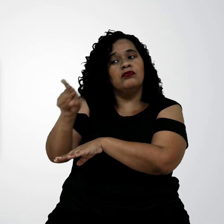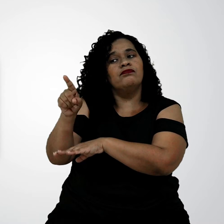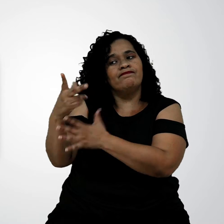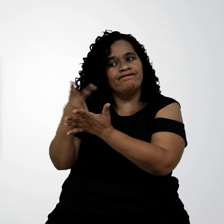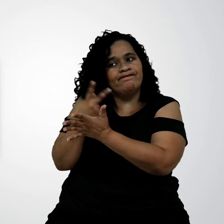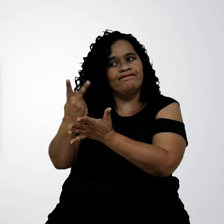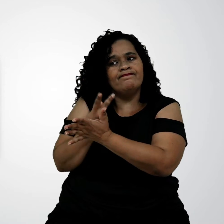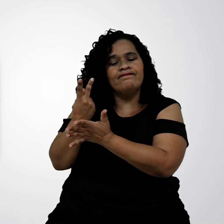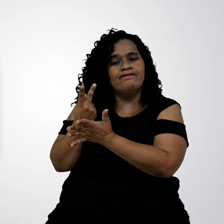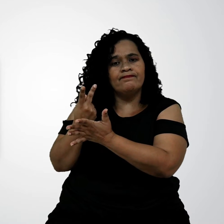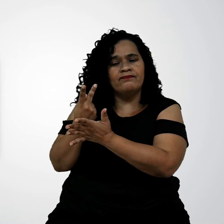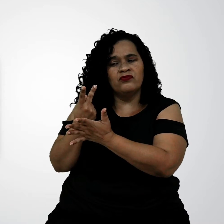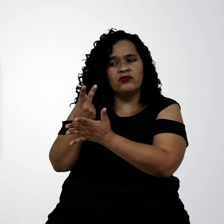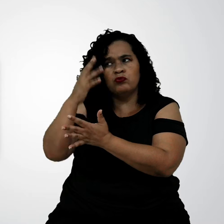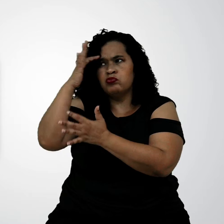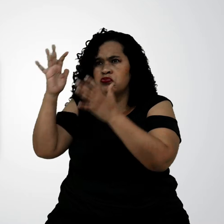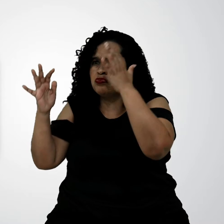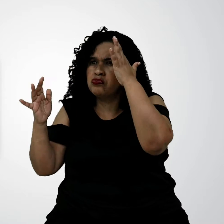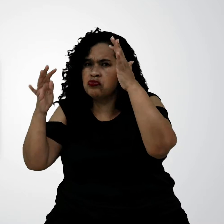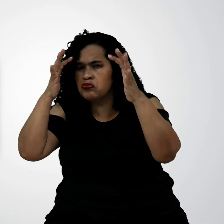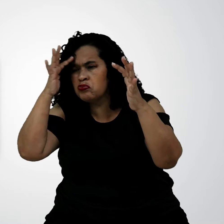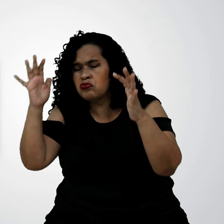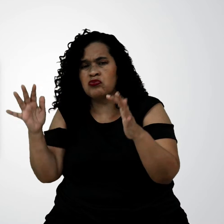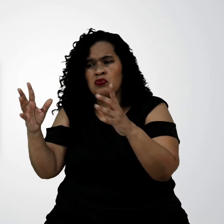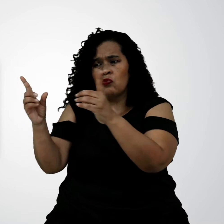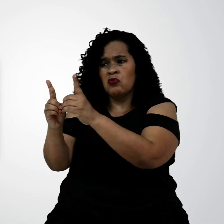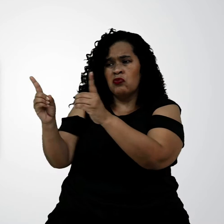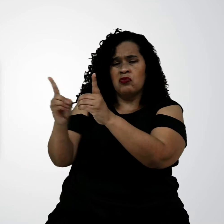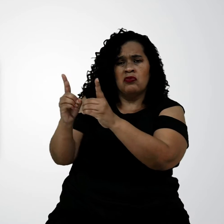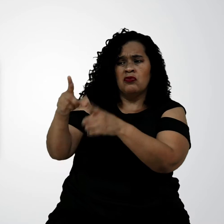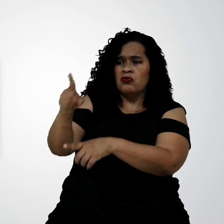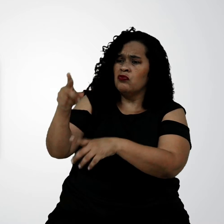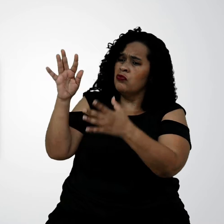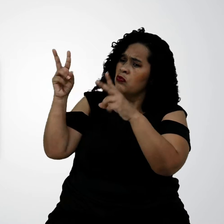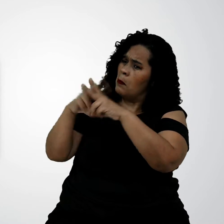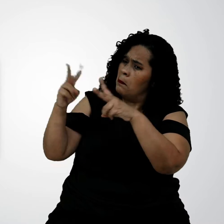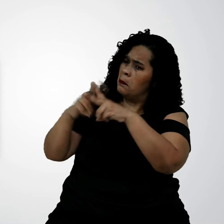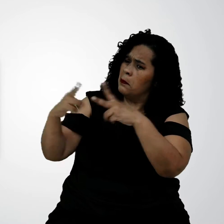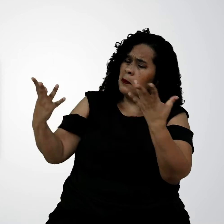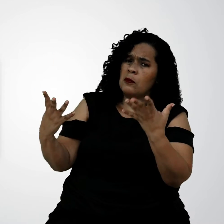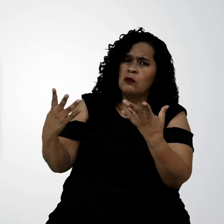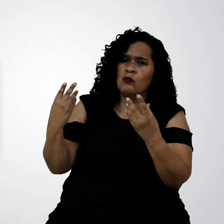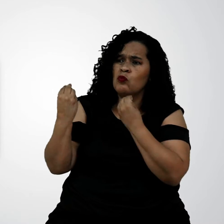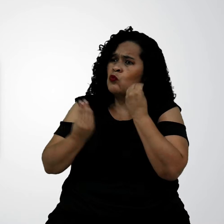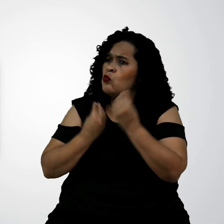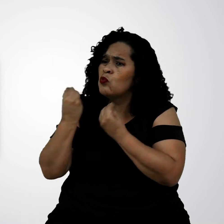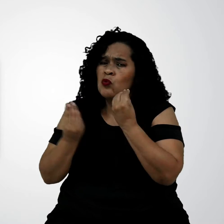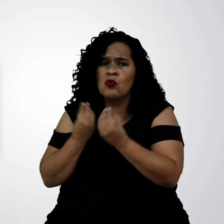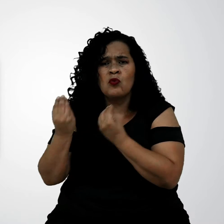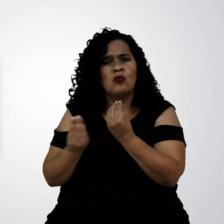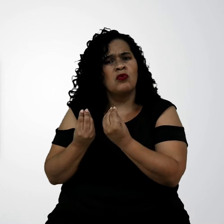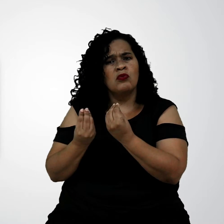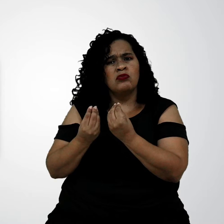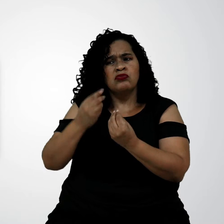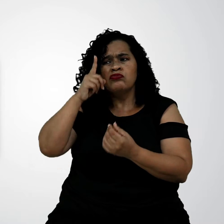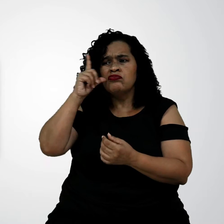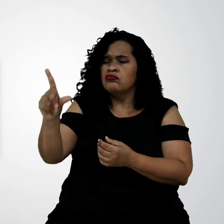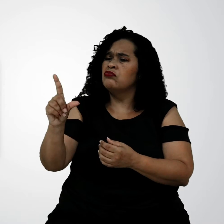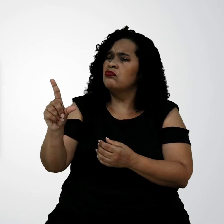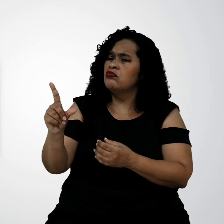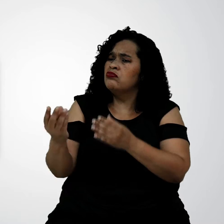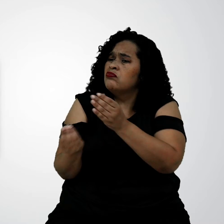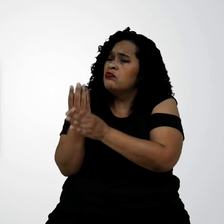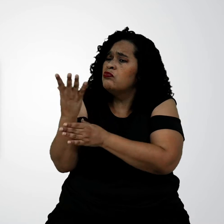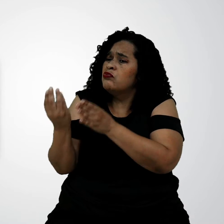ele discutiu com um cliente, ele estava desestabilizado, ele não estava conseguindo produzir, e o seu chefe então disse,